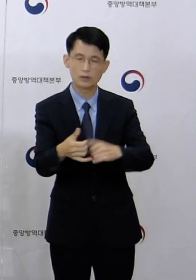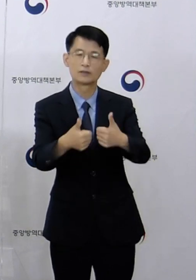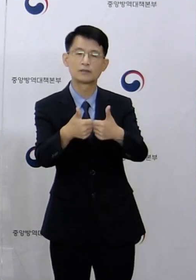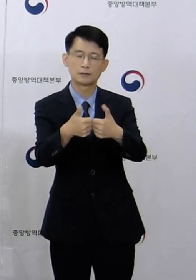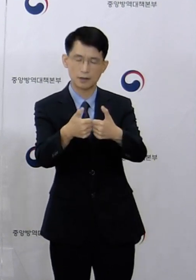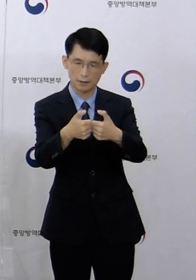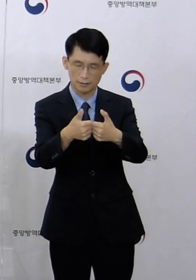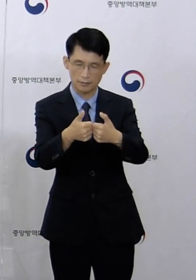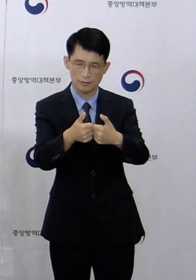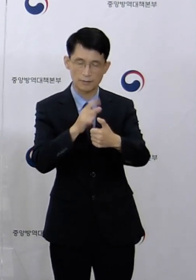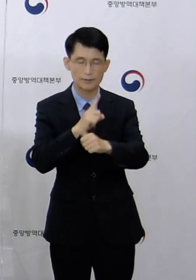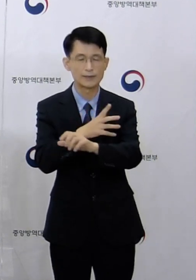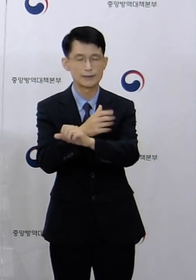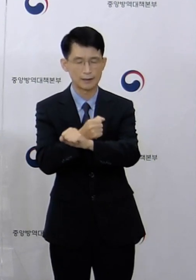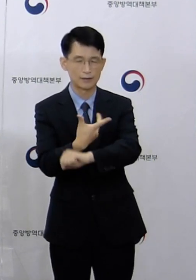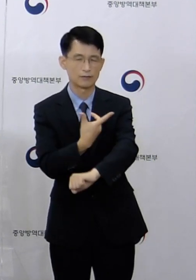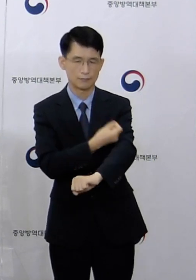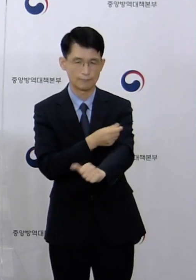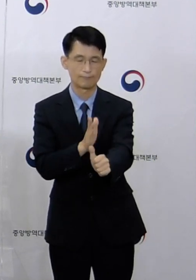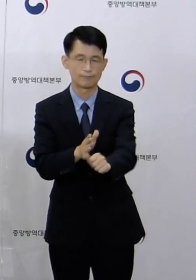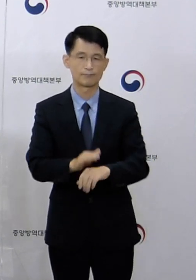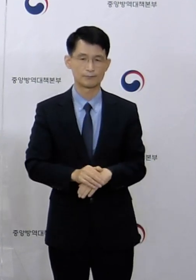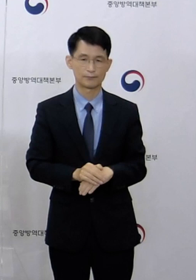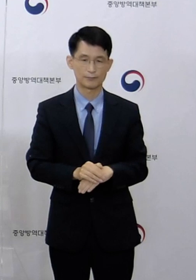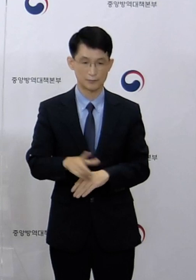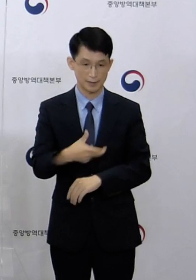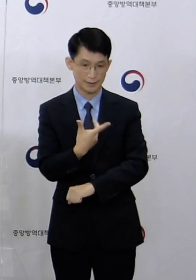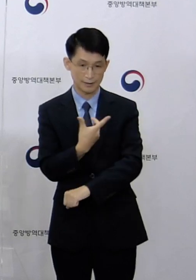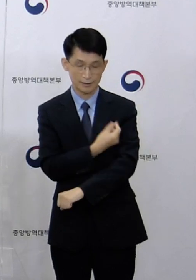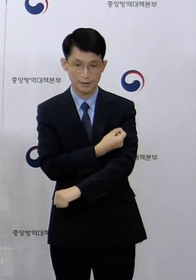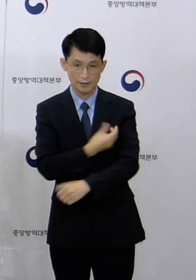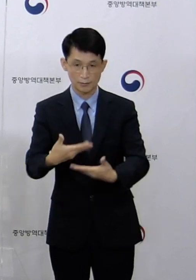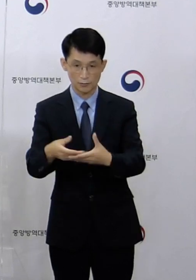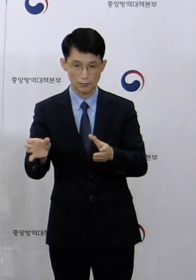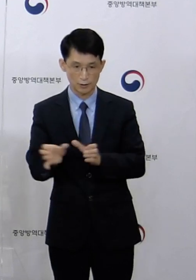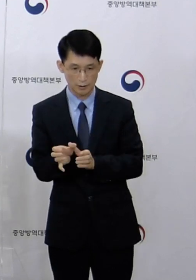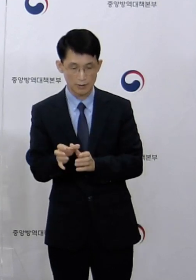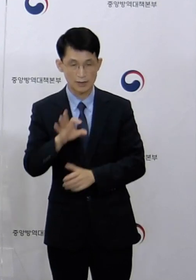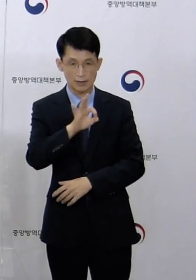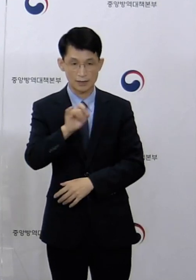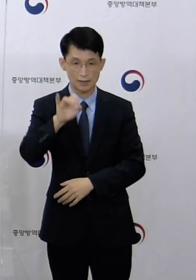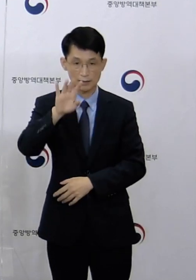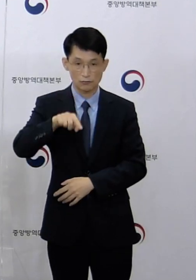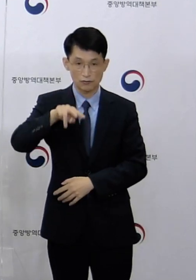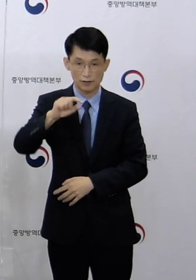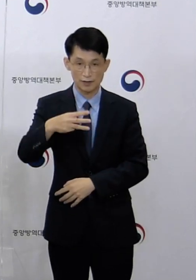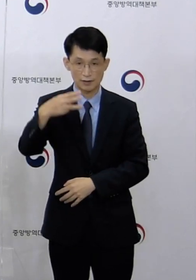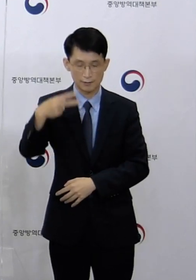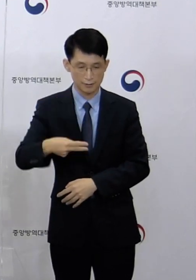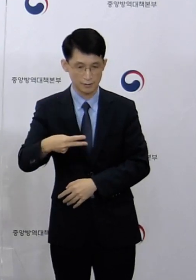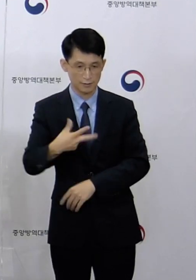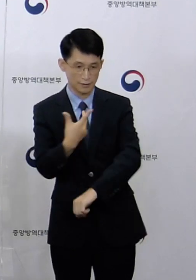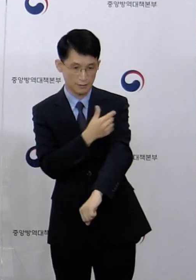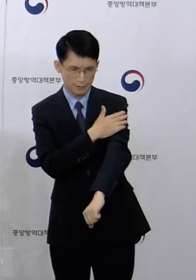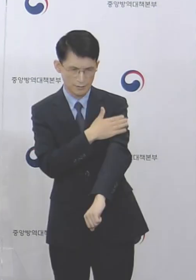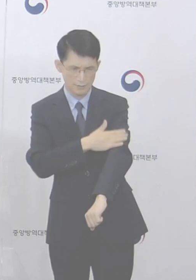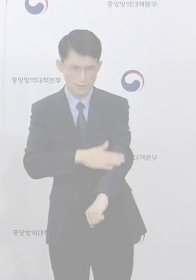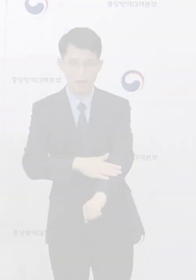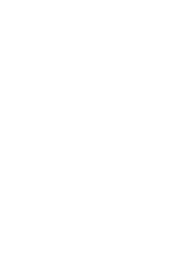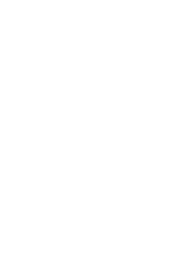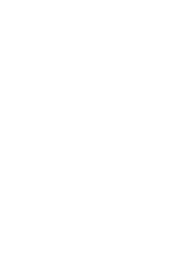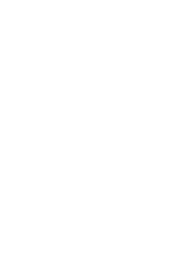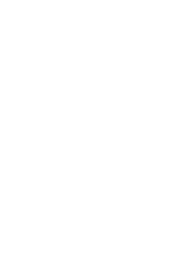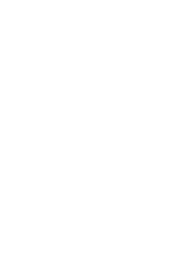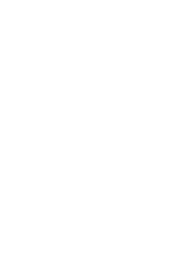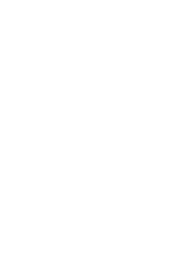예약해 주실 것을 당부드리며 추진단에서도 이브실드 투약이 잘 이루어질 수 있도록 투약 관리에 만전을 기하겠습니다.